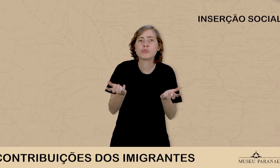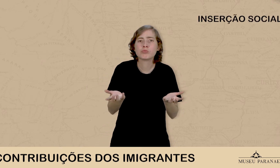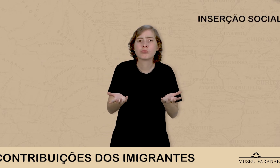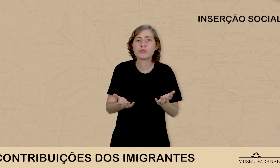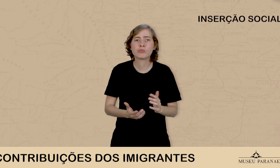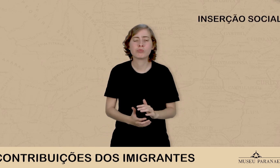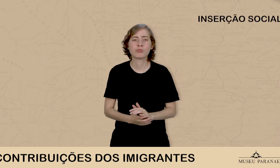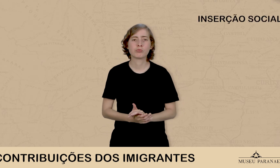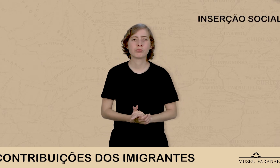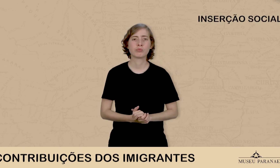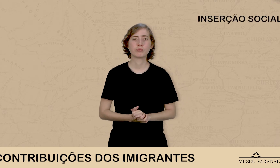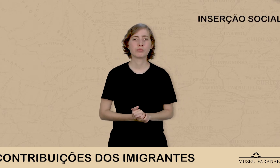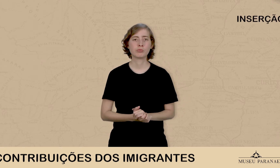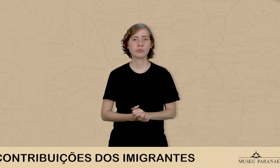Inserção social,